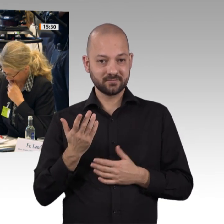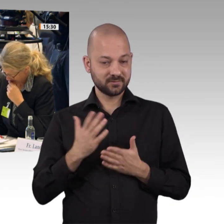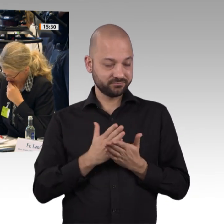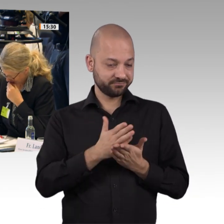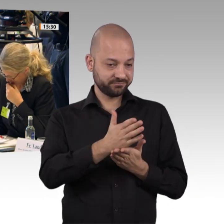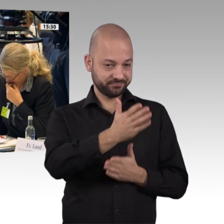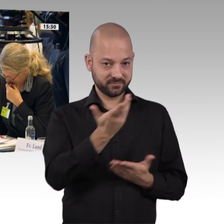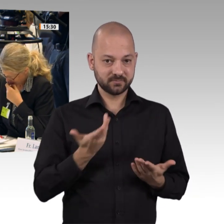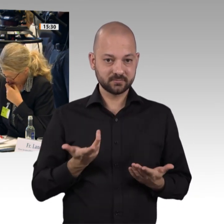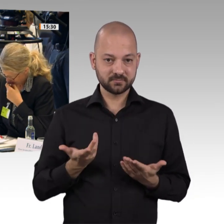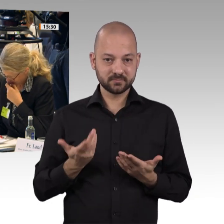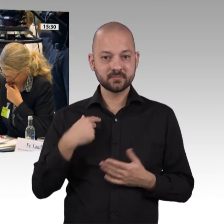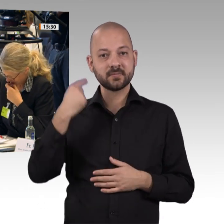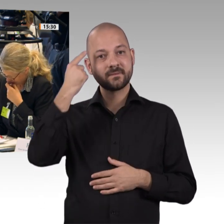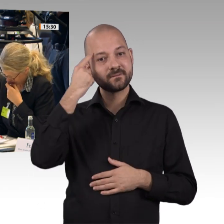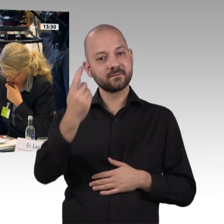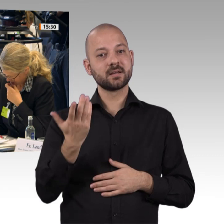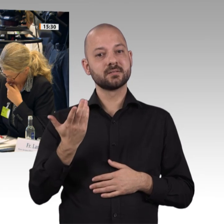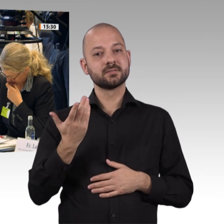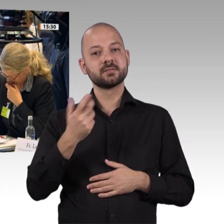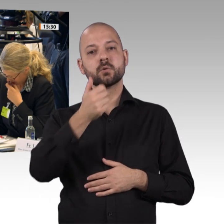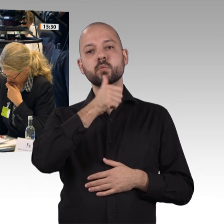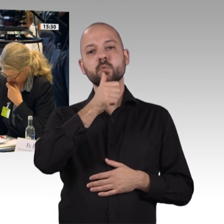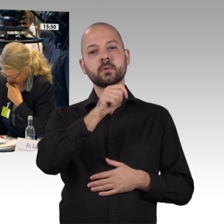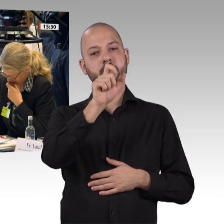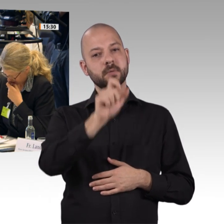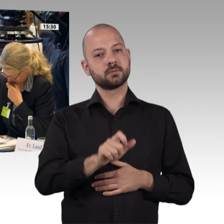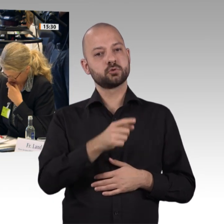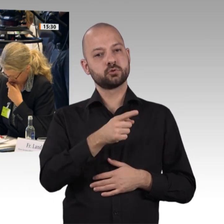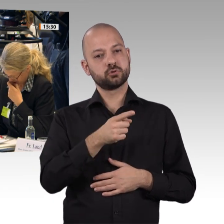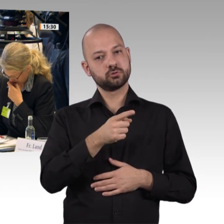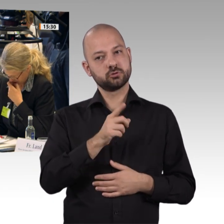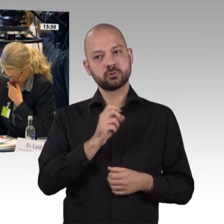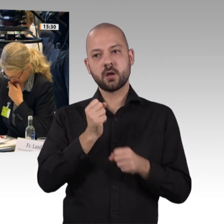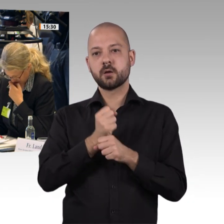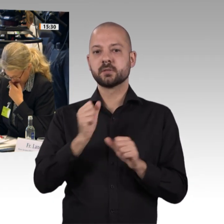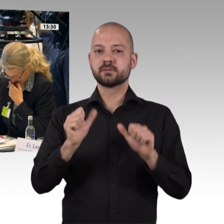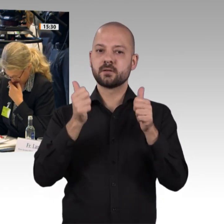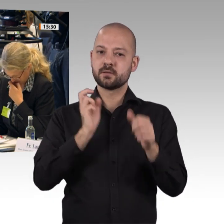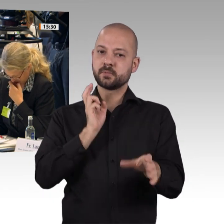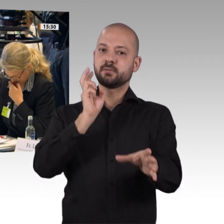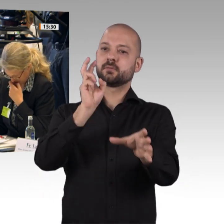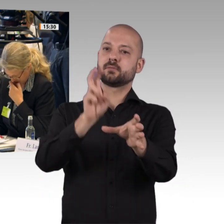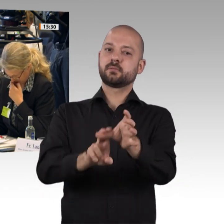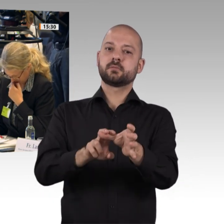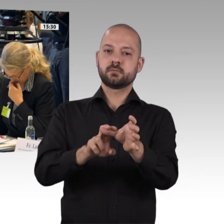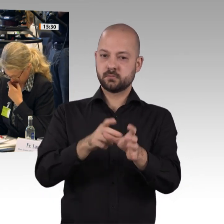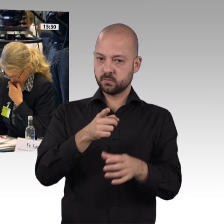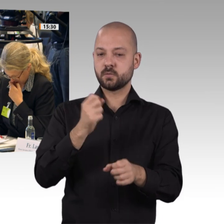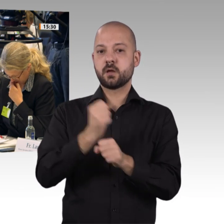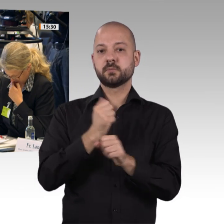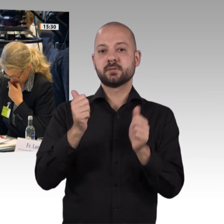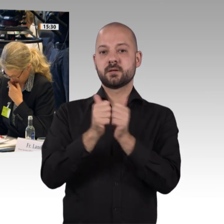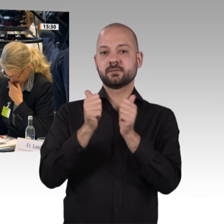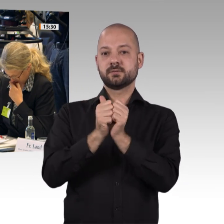Leistung, die er im Idealfall über 40 Jahre und mehr in Anspruch nehmen kann. Deswegen werden sich in den kommenden Jahren